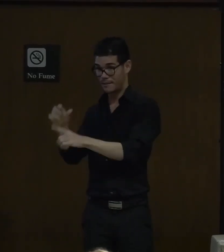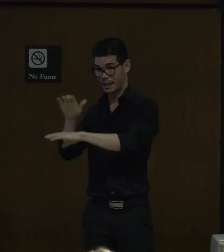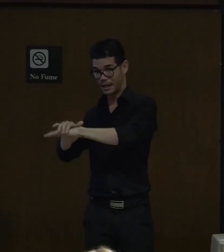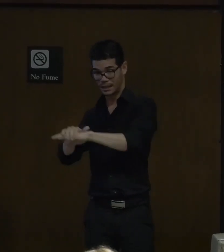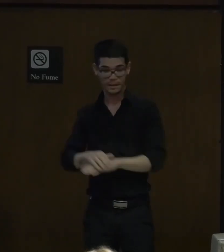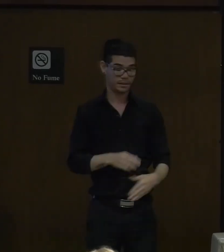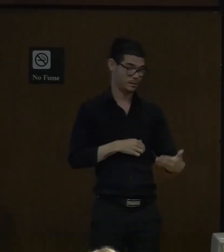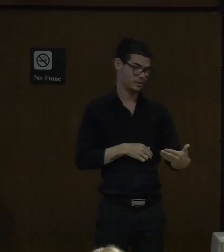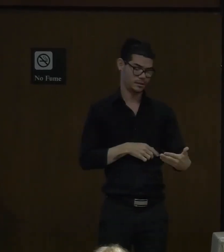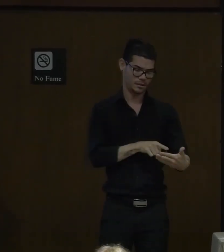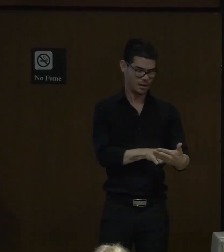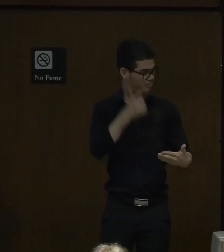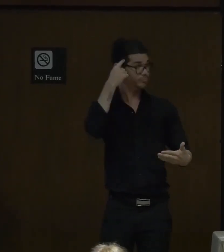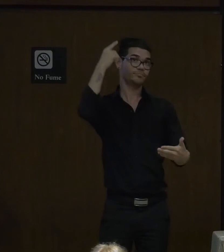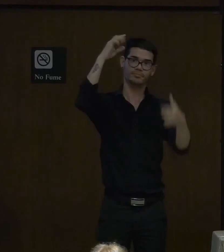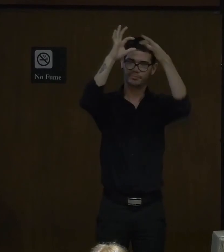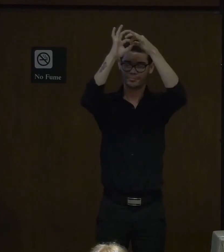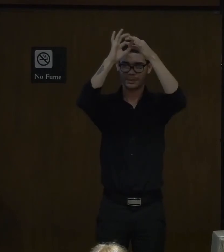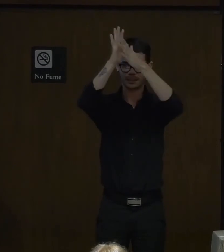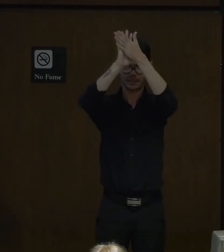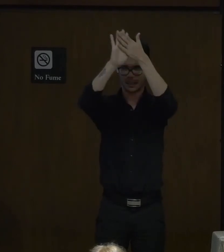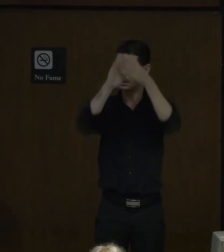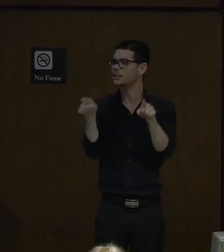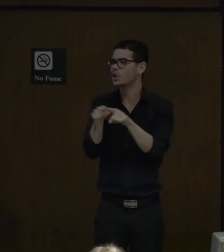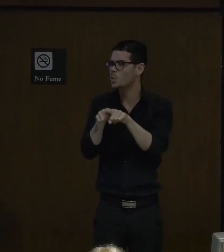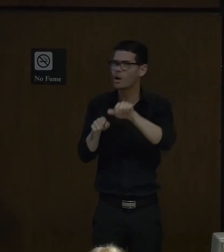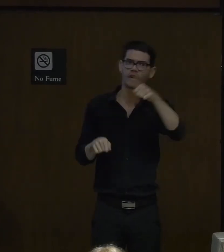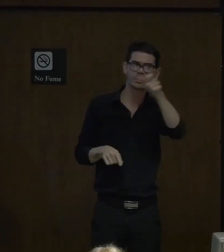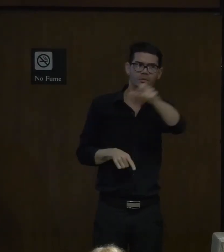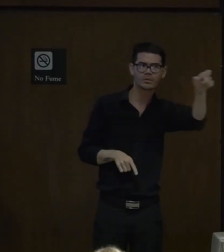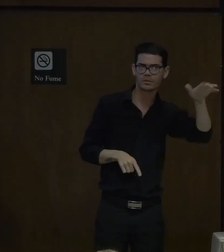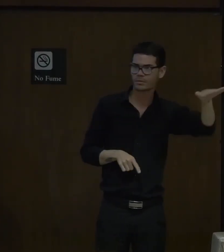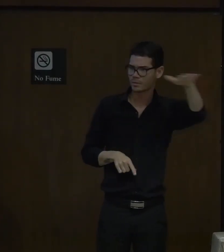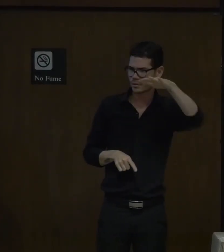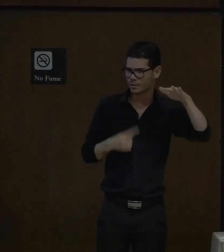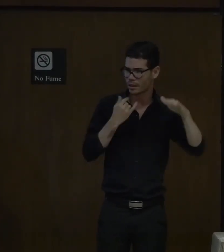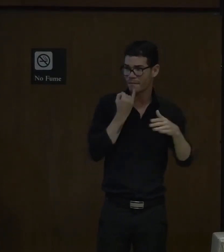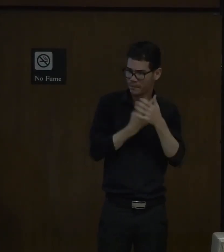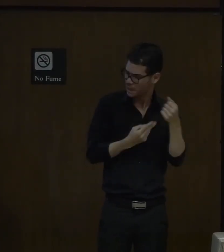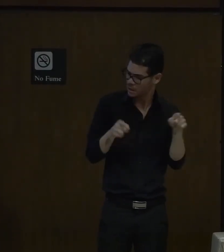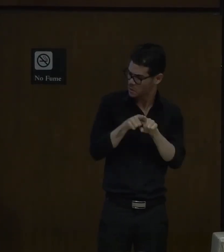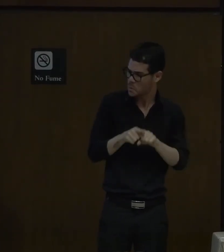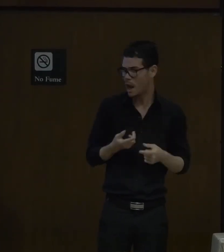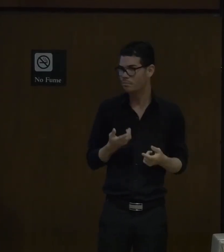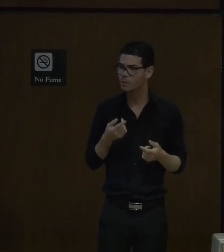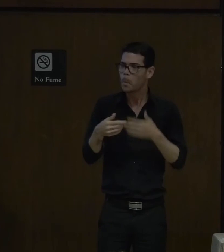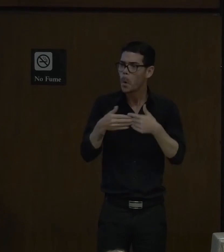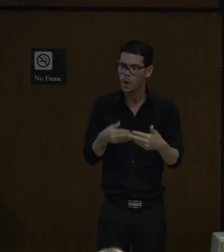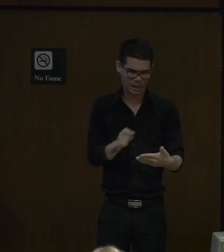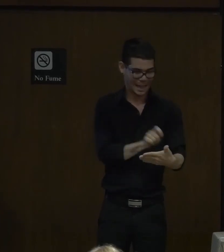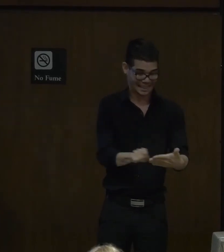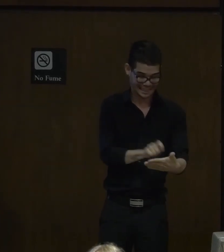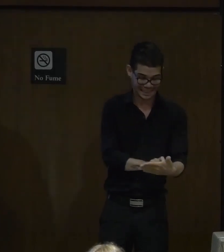pesar, al igual que hacen otros bilingües, a pesar de que las dos lenguas estén en dos modalidades diferentes. Es decir, el cerebro